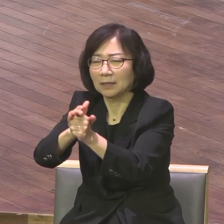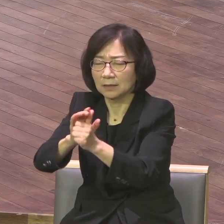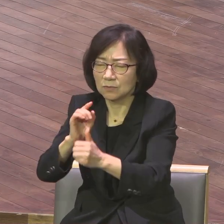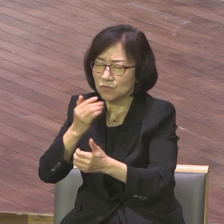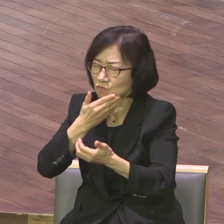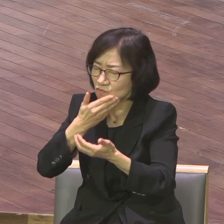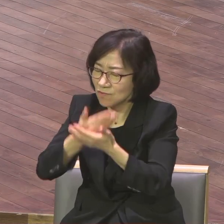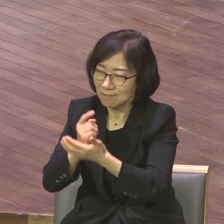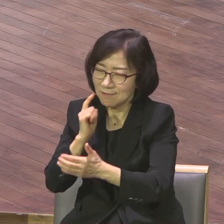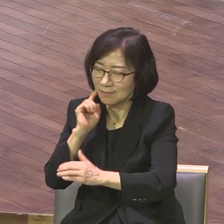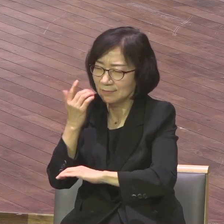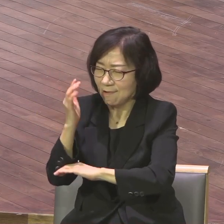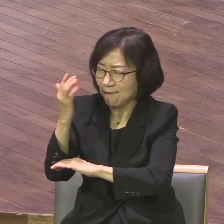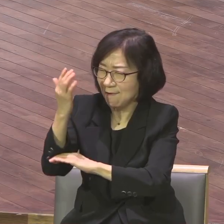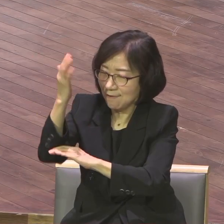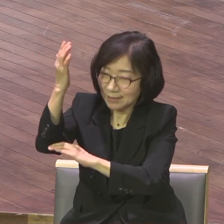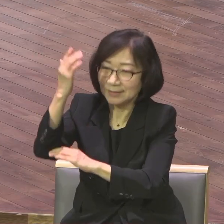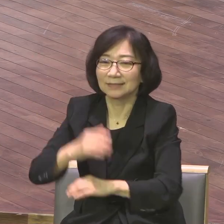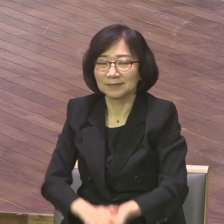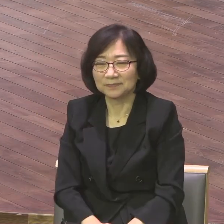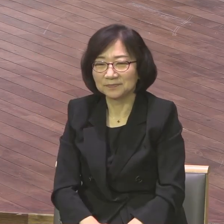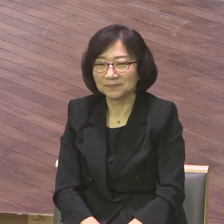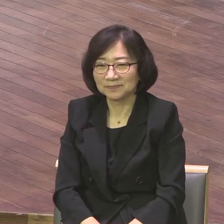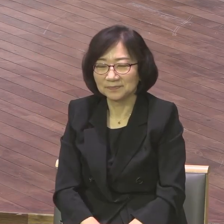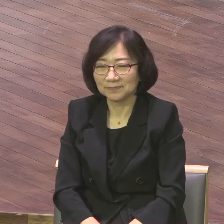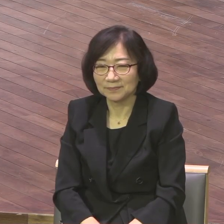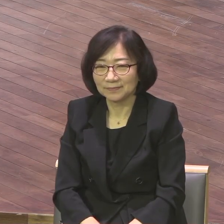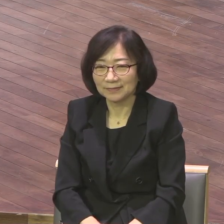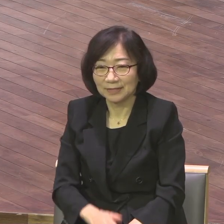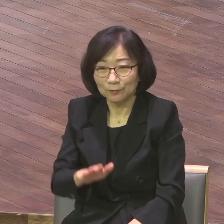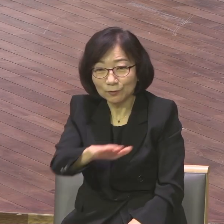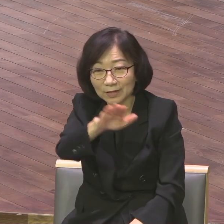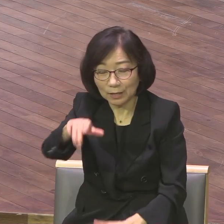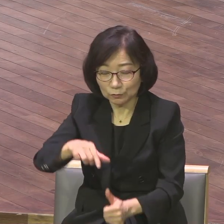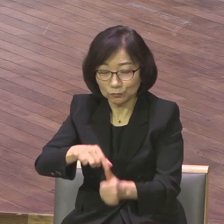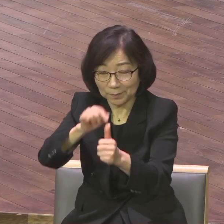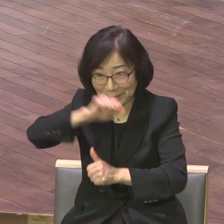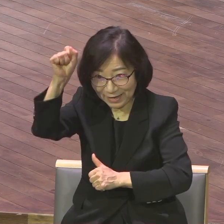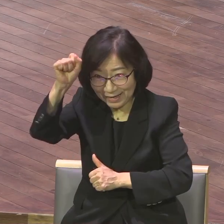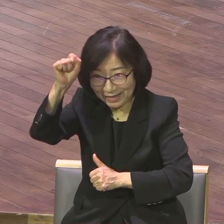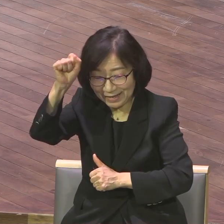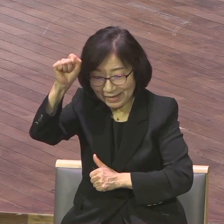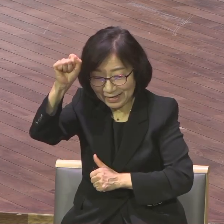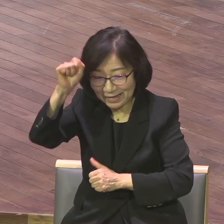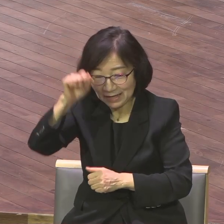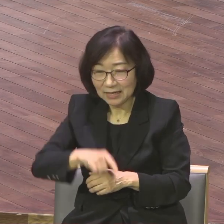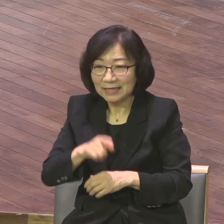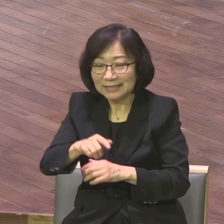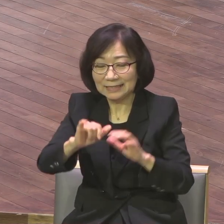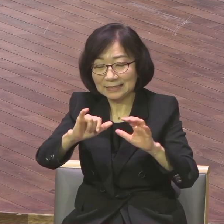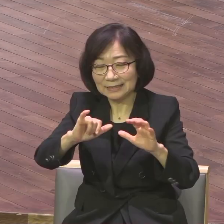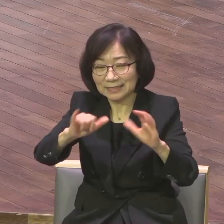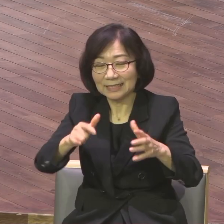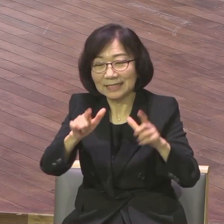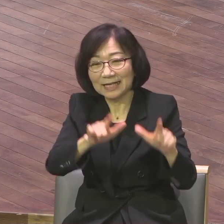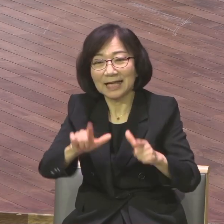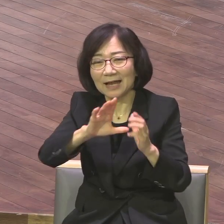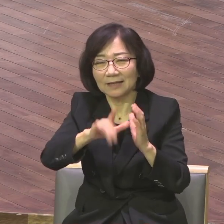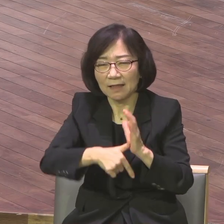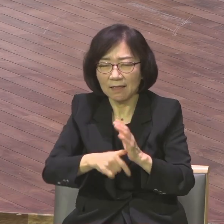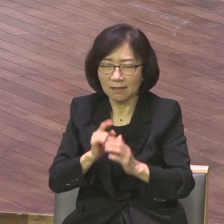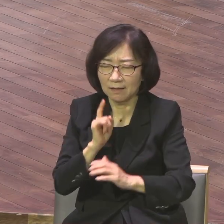인간이 태어나서 구원받은 하나님의 자녀가 되었으면 이 땅에서 하면 최고로 영광스러운 것이